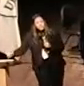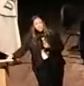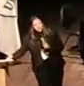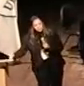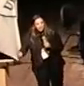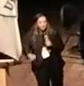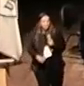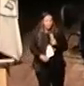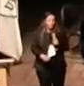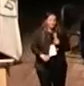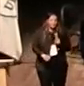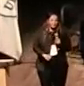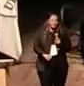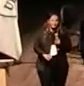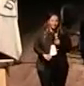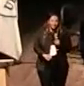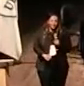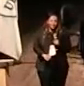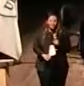pauta legítima